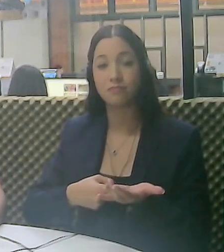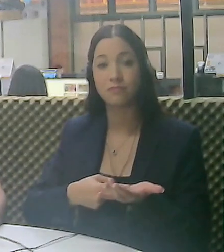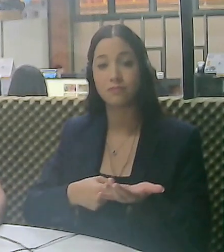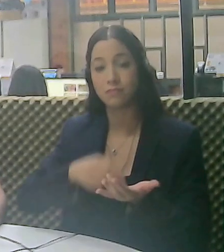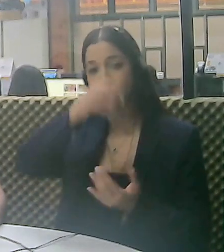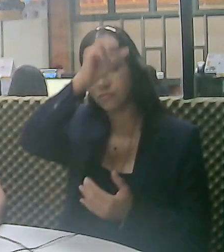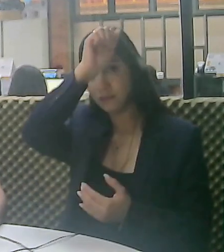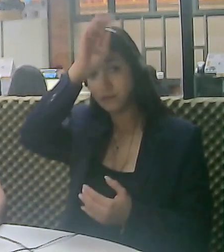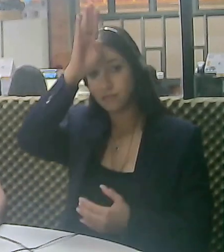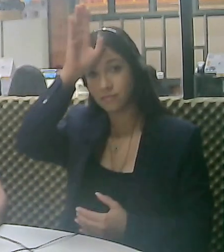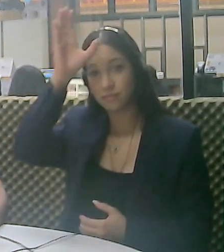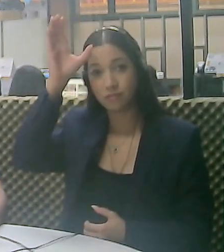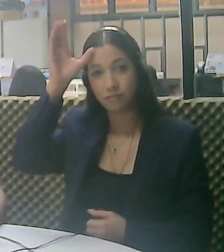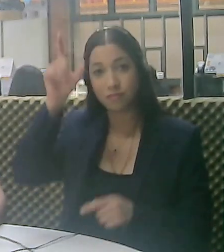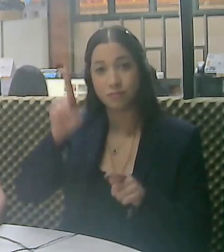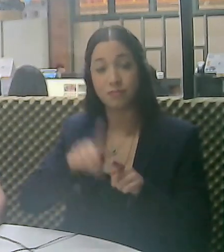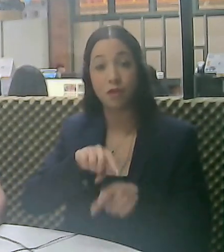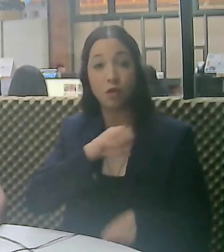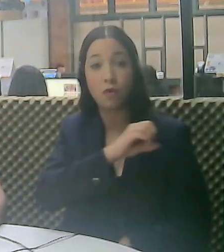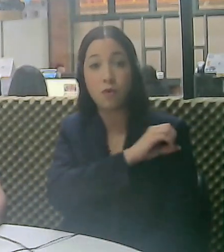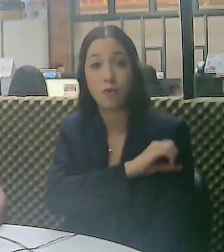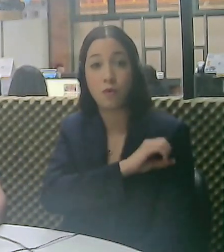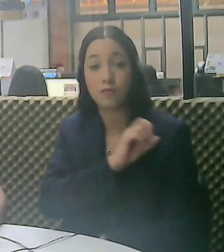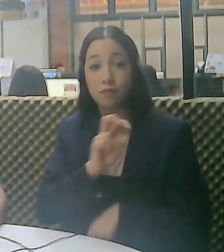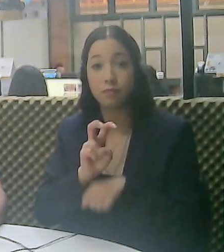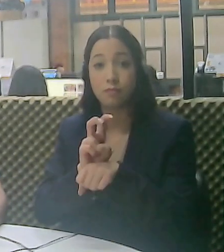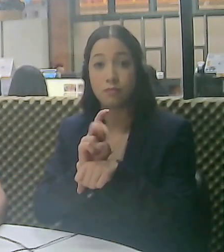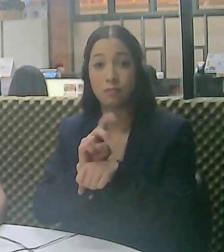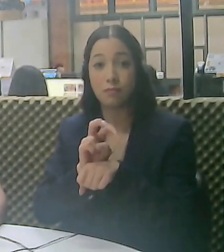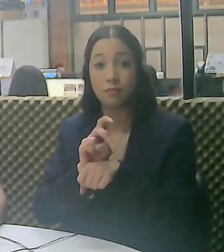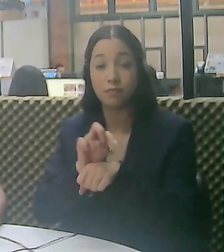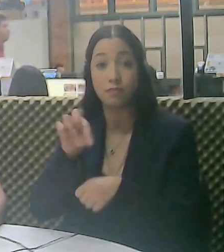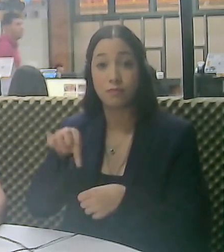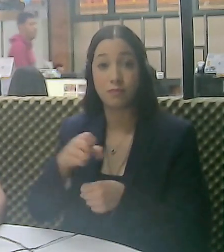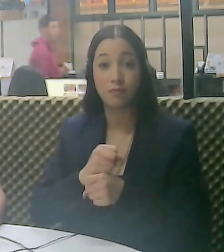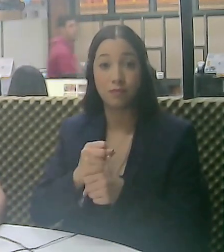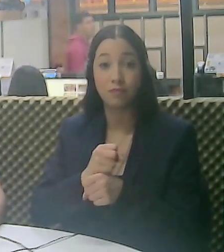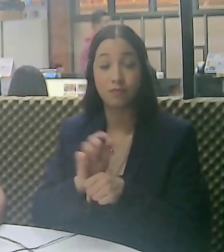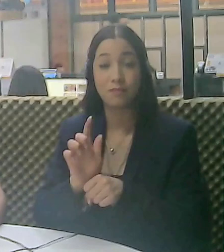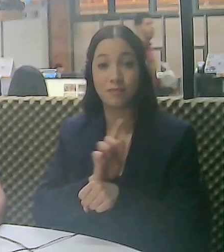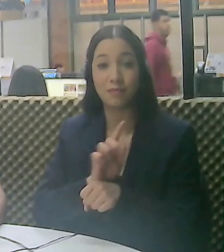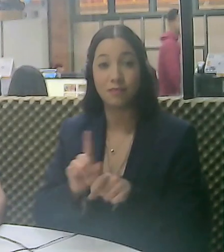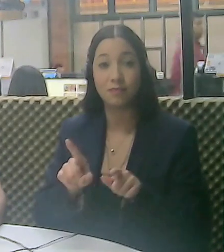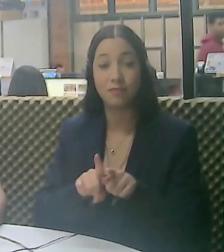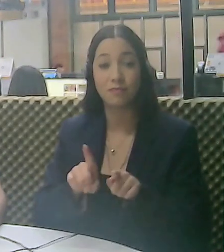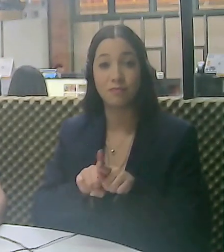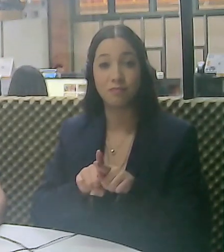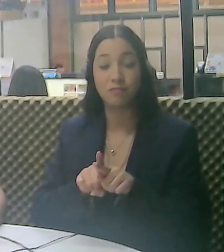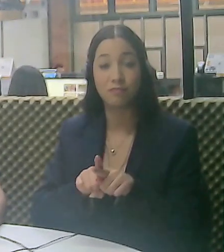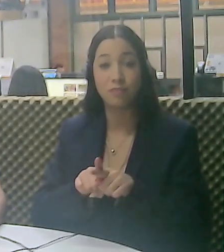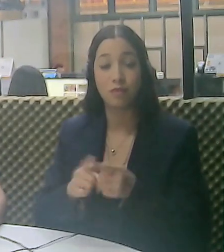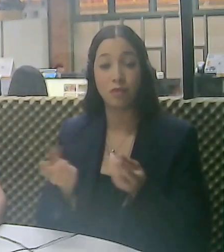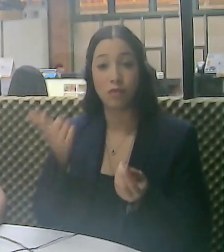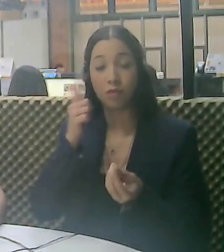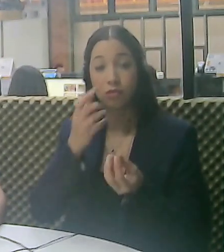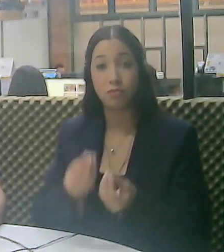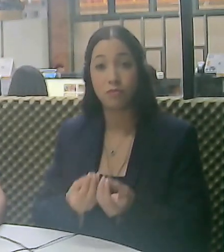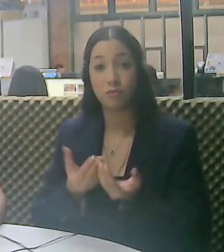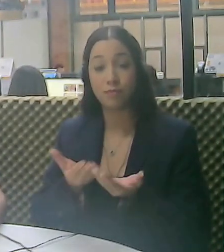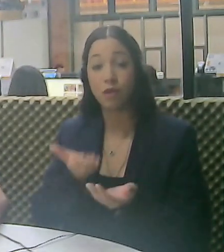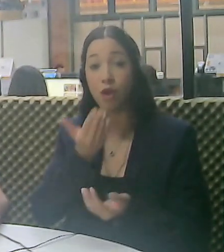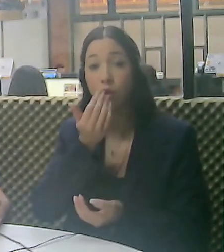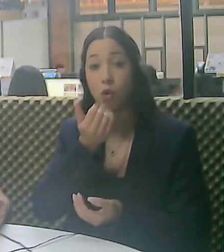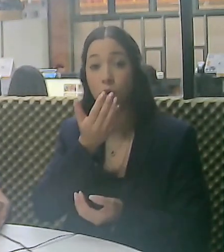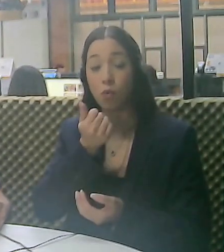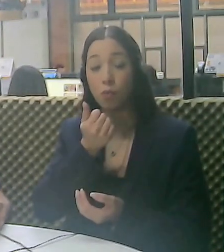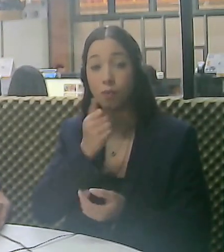pela Alfabetização e Oficina de Robótica. Neste ano, a gestão também se preocupou em proporcionar aos estudantes merenda e